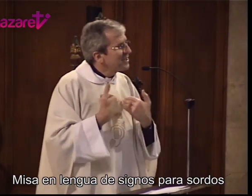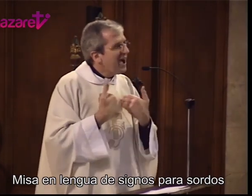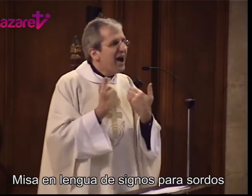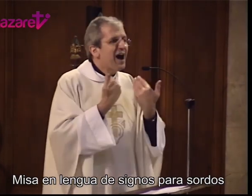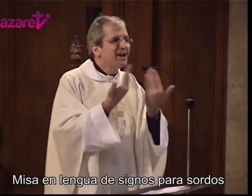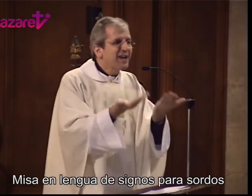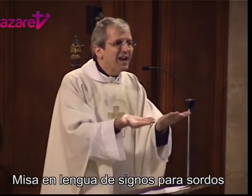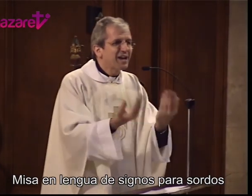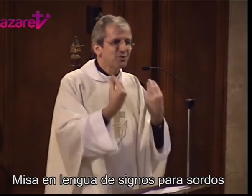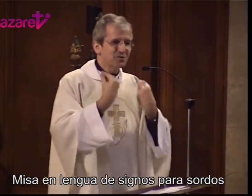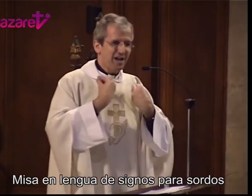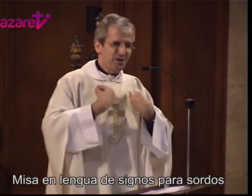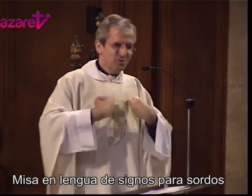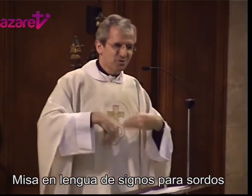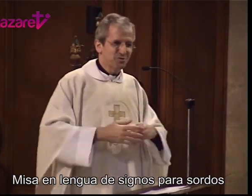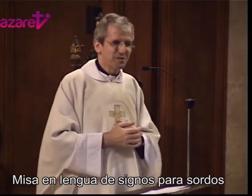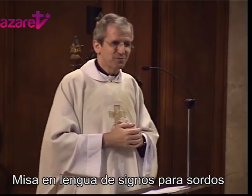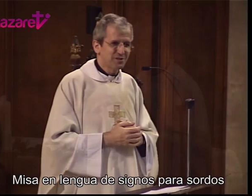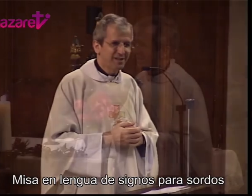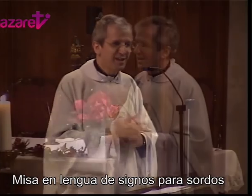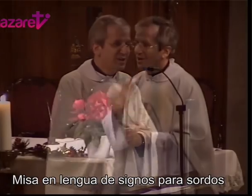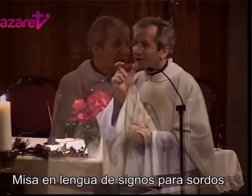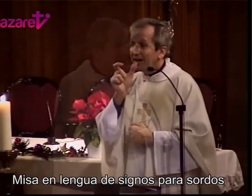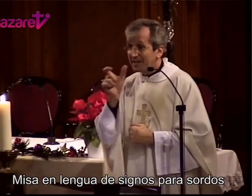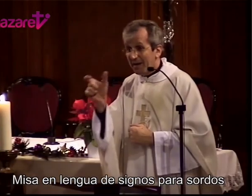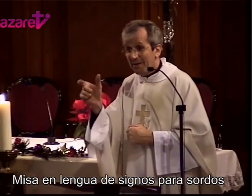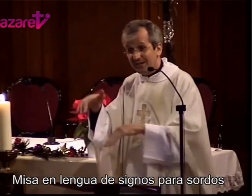a regalarnos a nosotros mismos. Las palabras que es